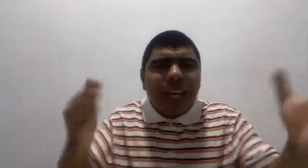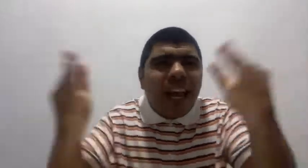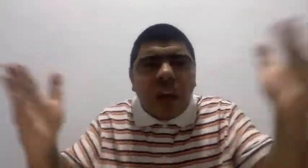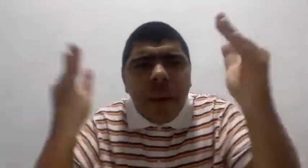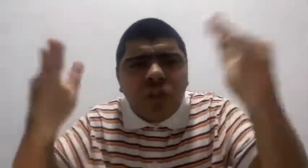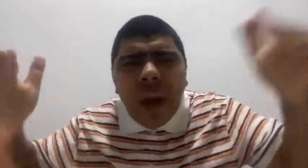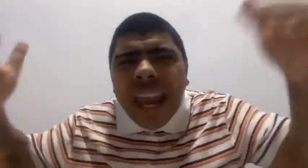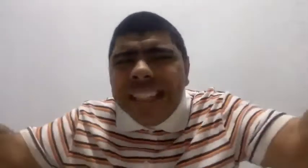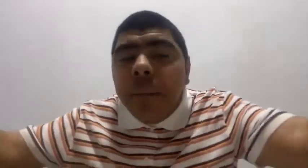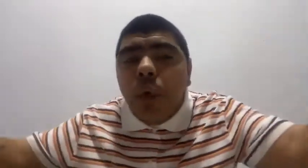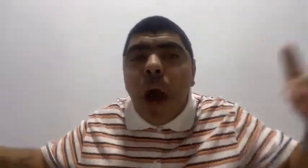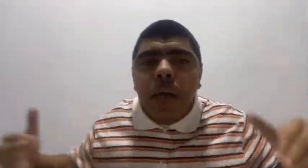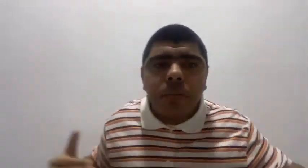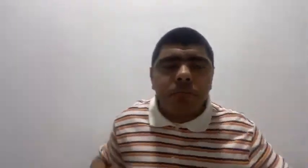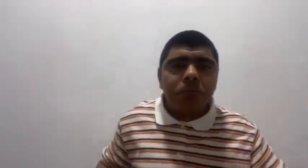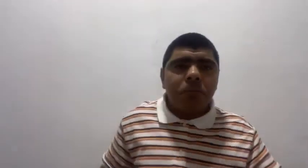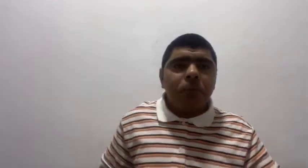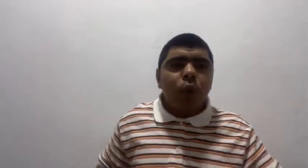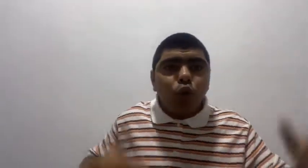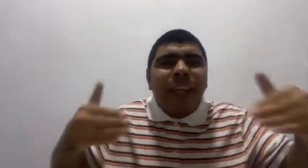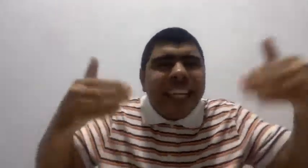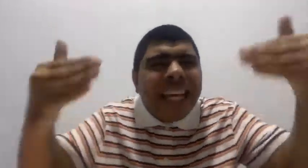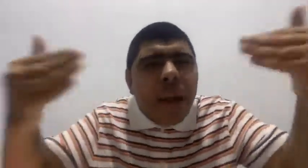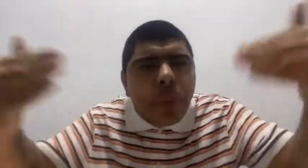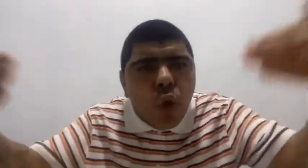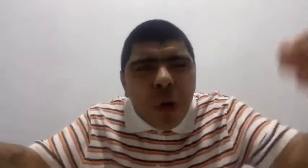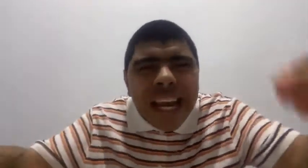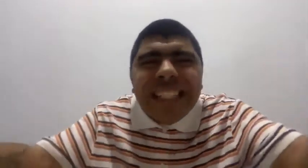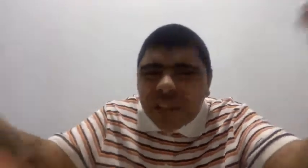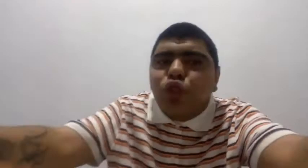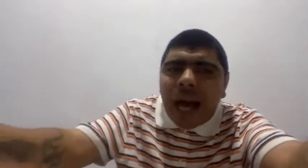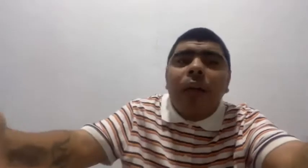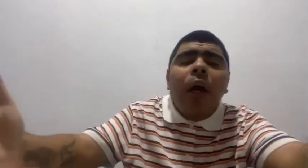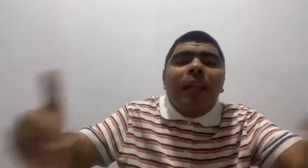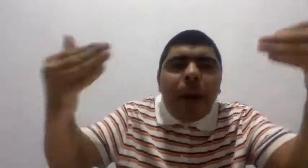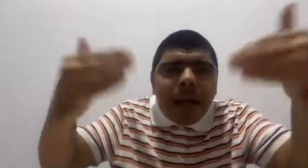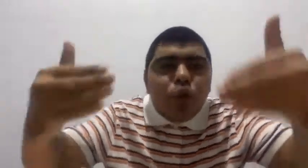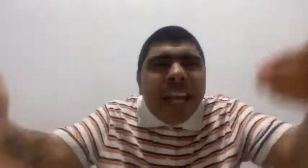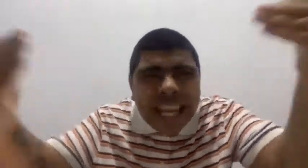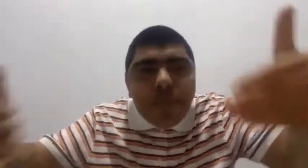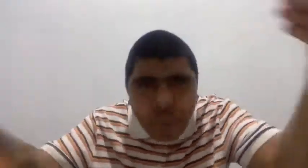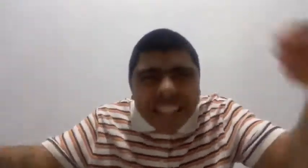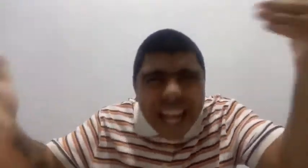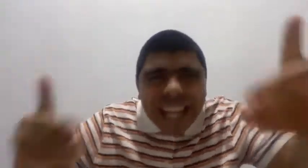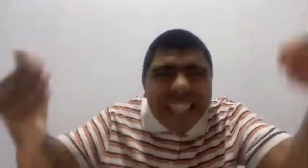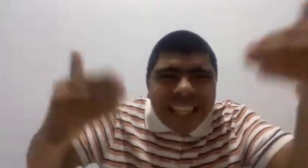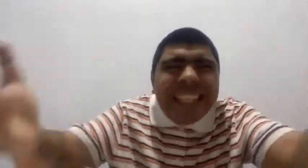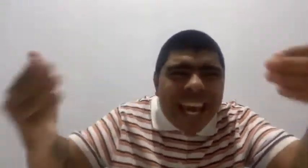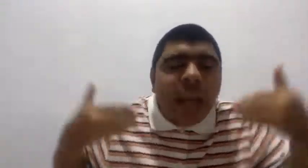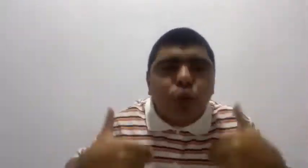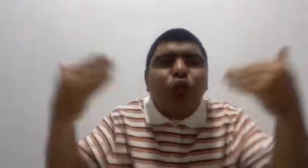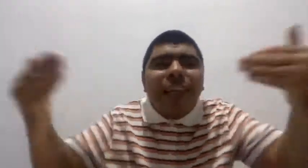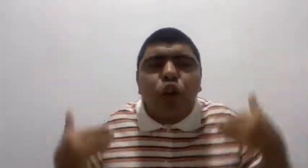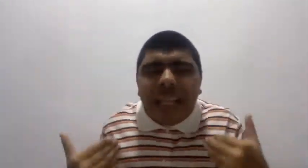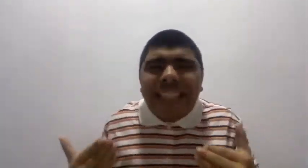la salvación es individual. Usted tiene que procurar alcanzar la madurez que el Padre anhela y desea que usted y yo